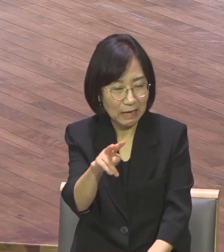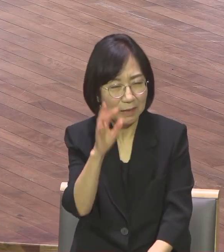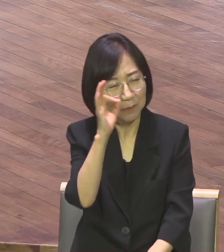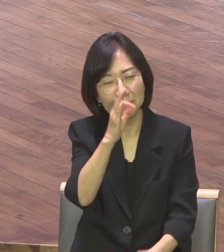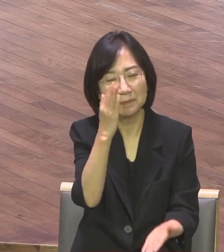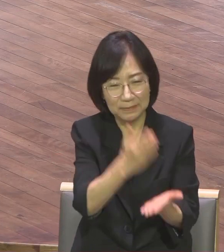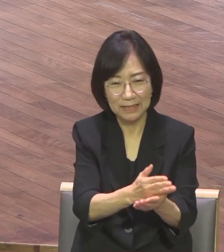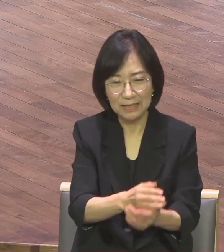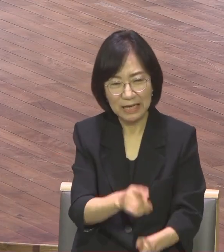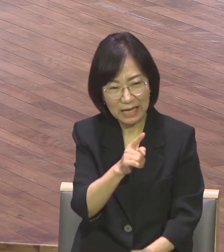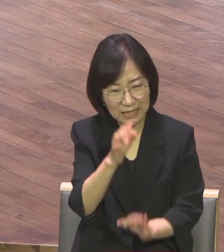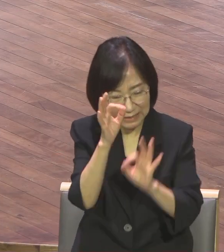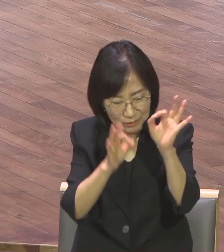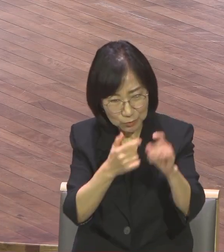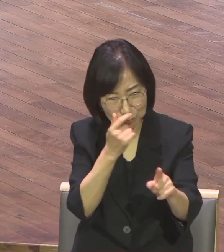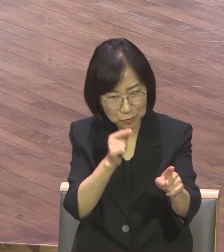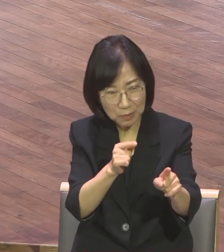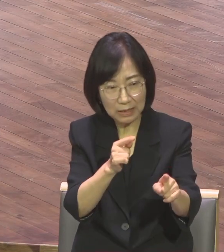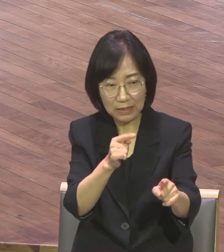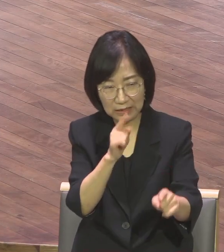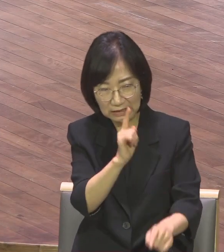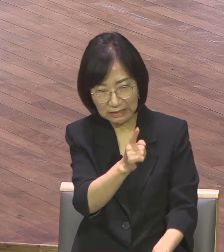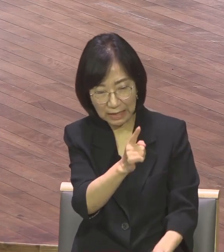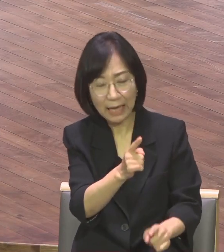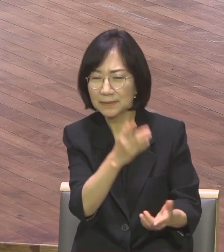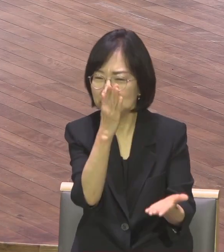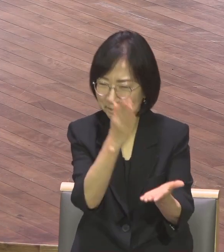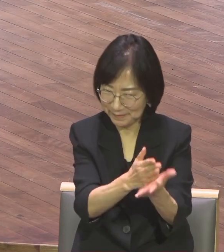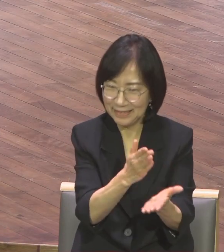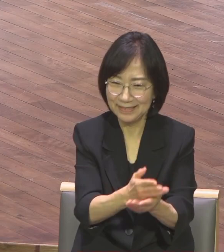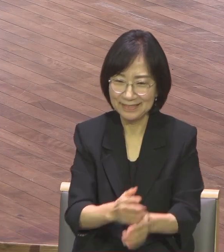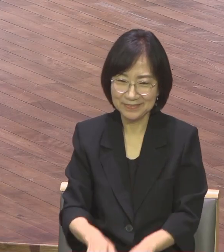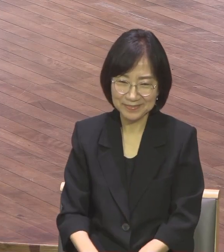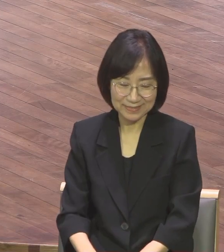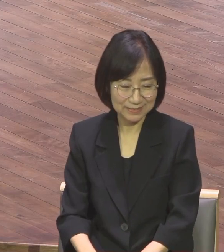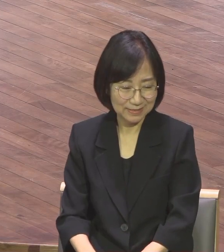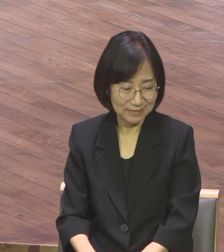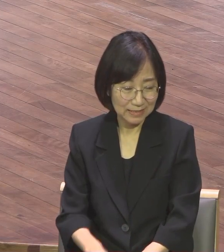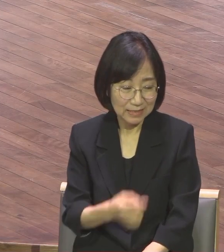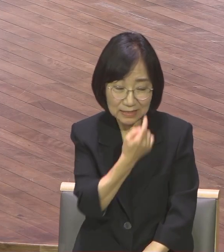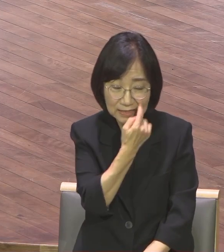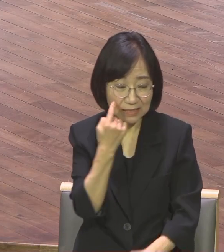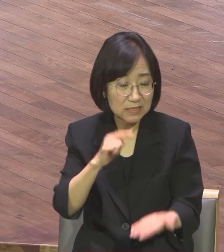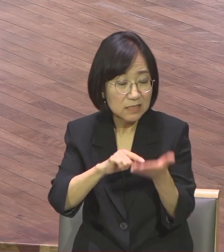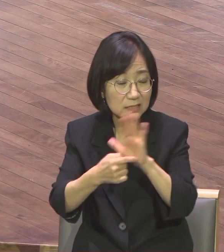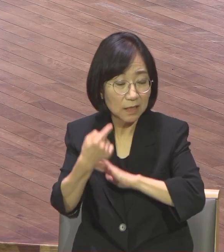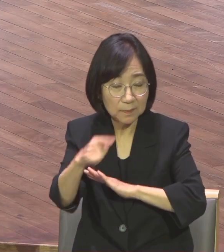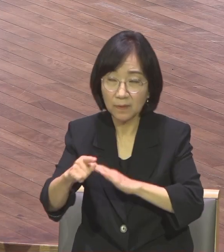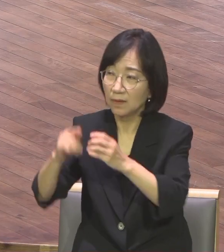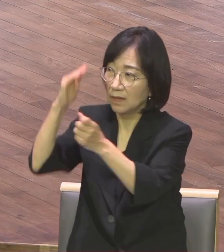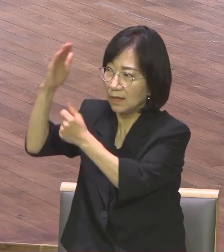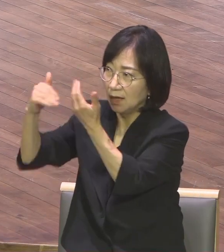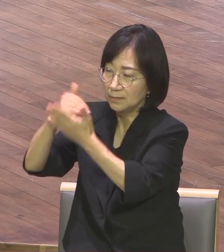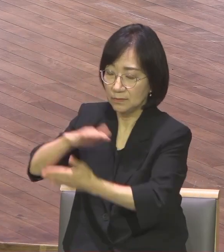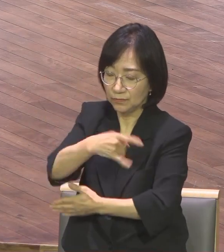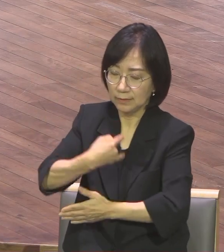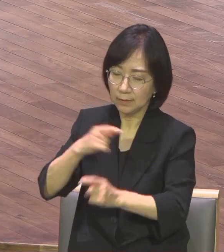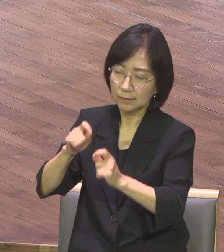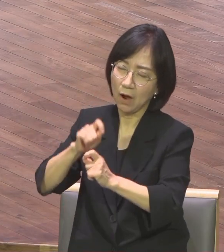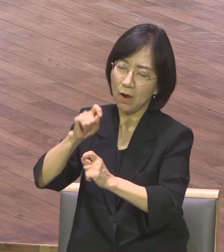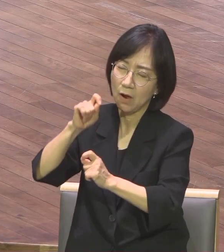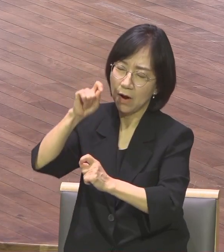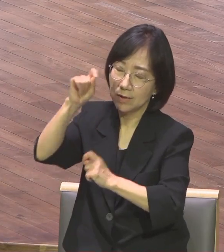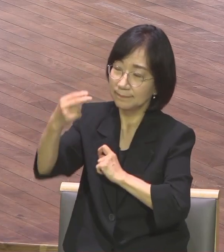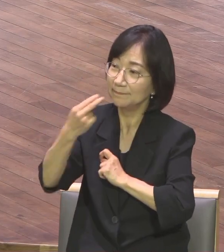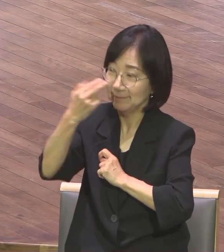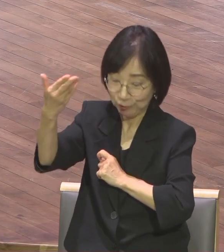아멘. 오직 예수만 바라보시라니까요. 또 증거는 이것이니 하나님이 우리에게 영생을 주신 것과 이